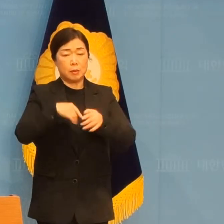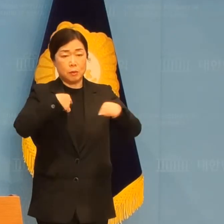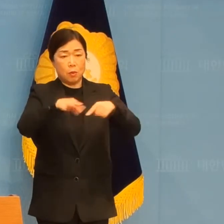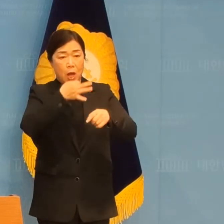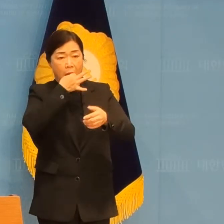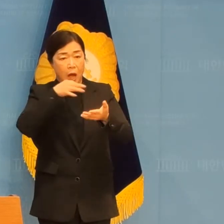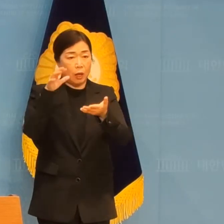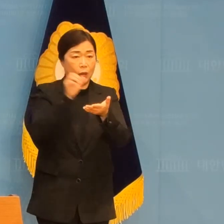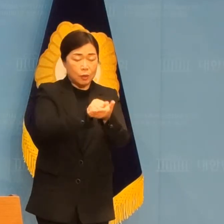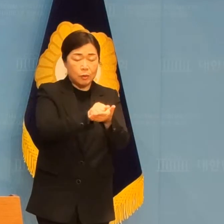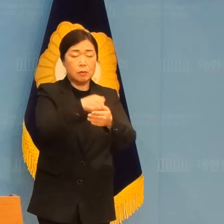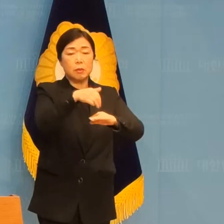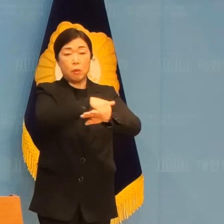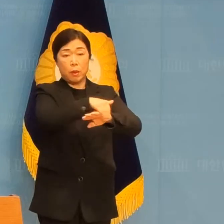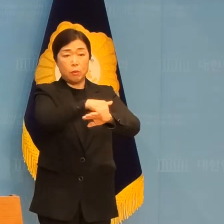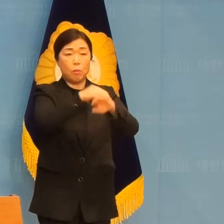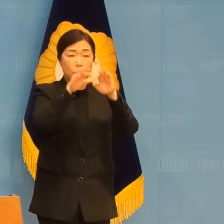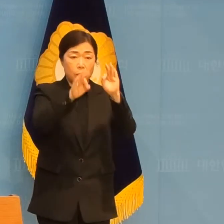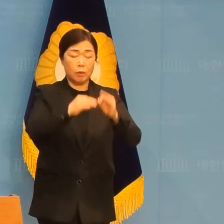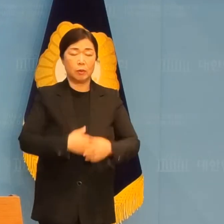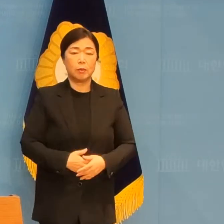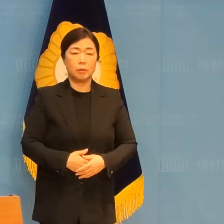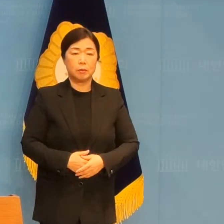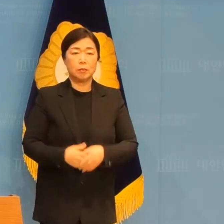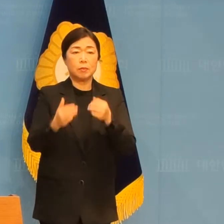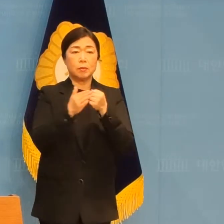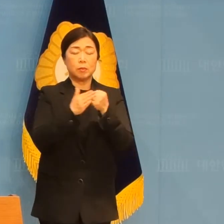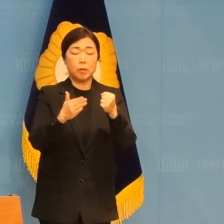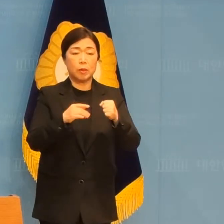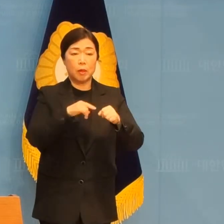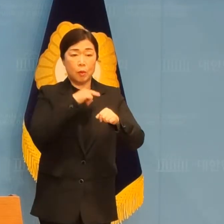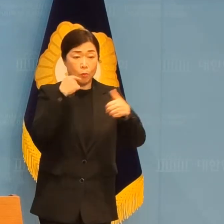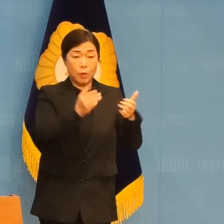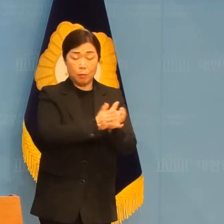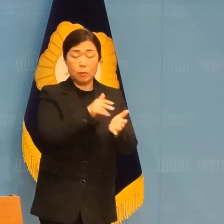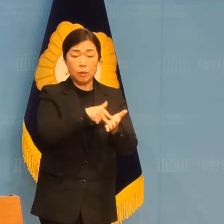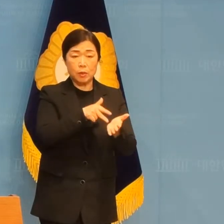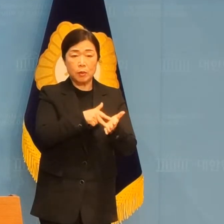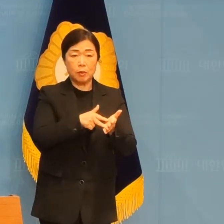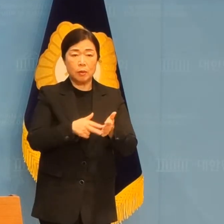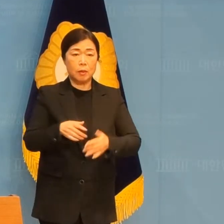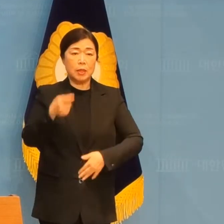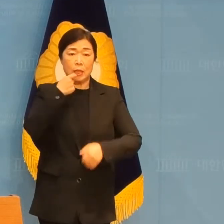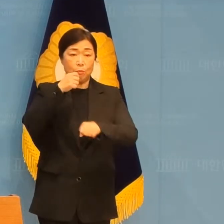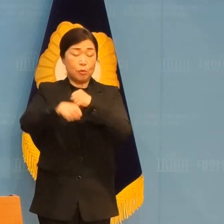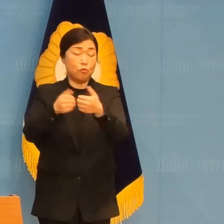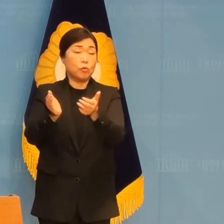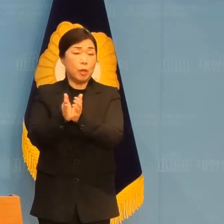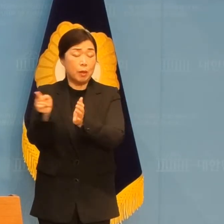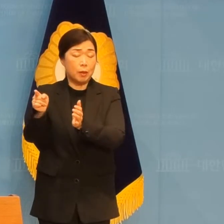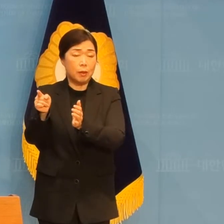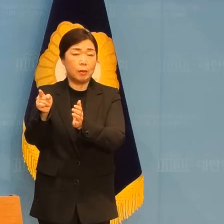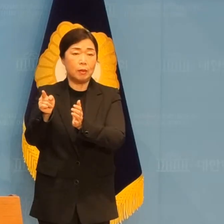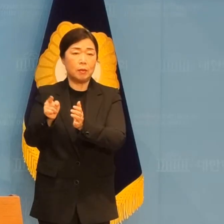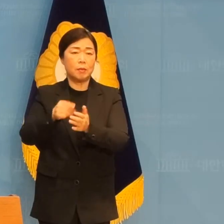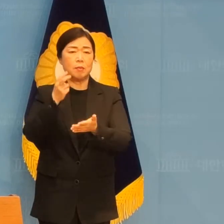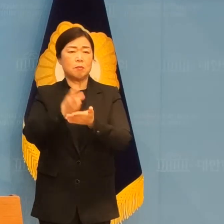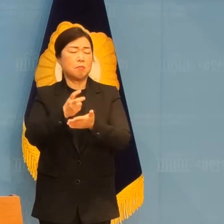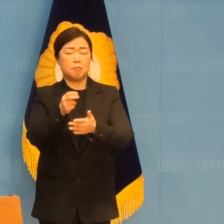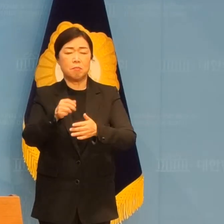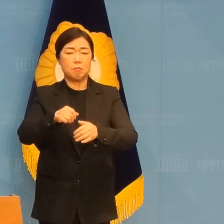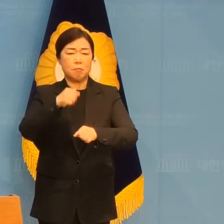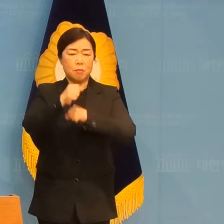국민의힘은 민주당의 입법 폭주와 사법 길들이기를 결코 용납하지 않을 것이며 대장동 항소